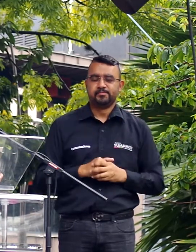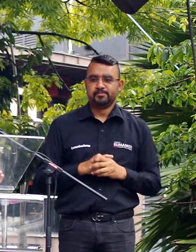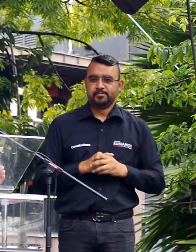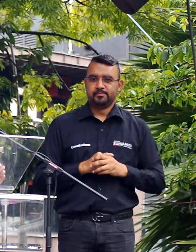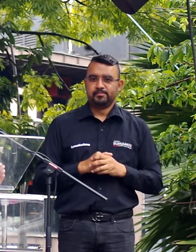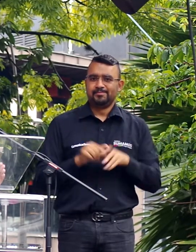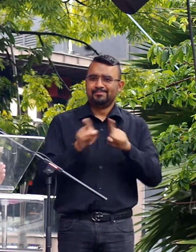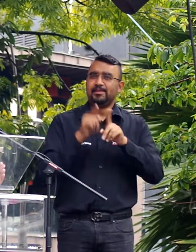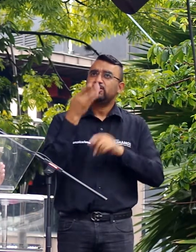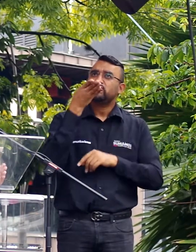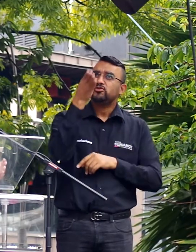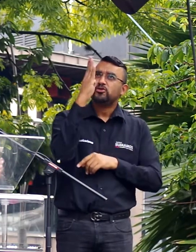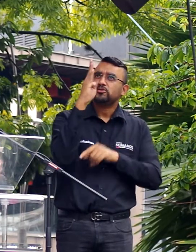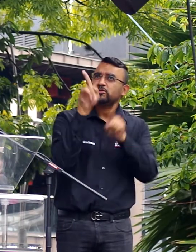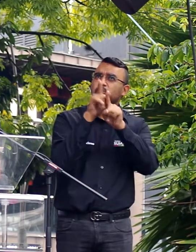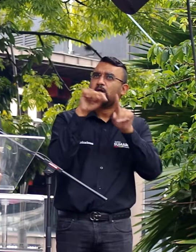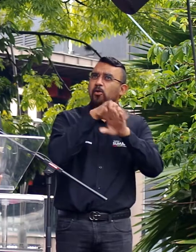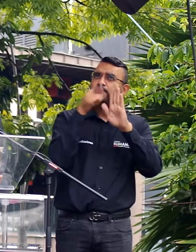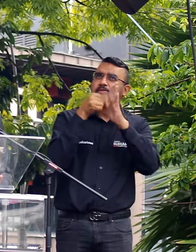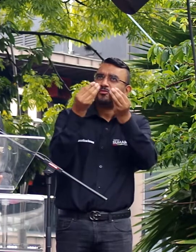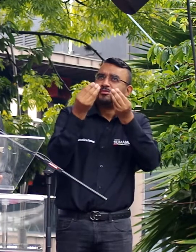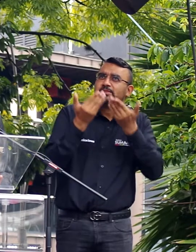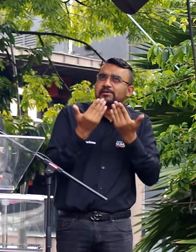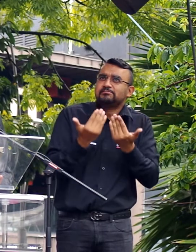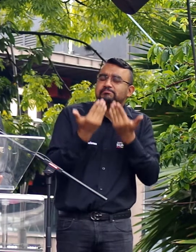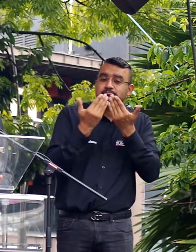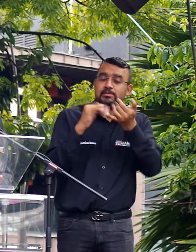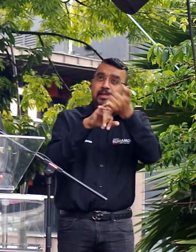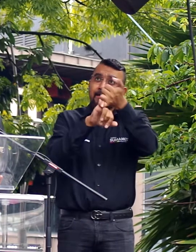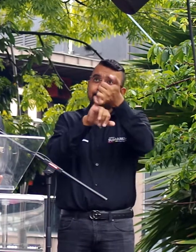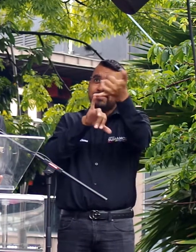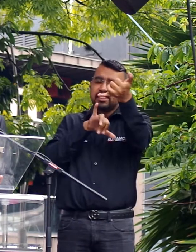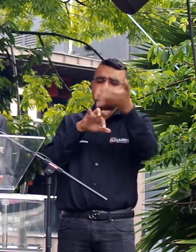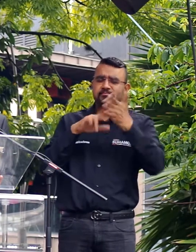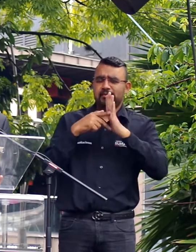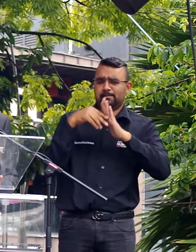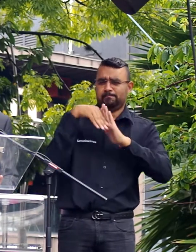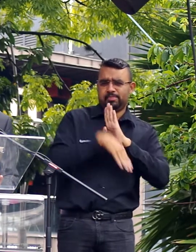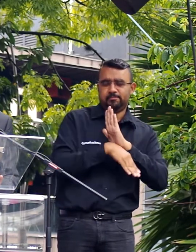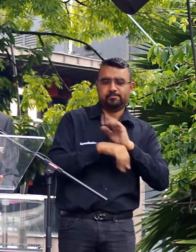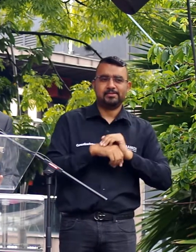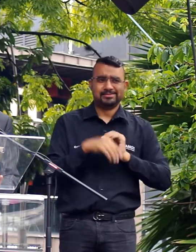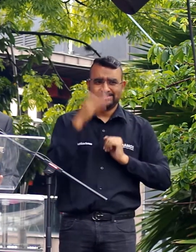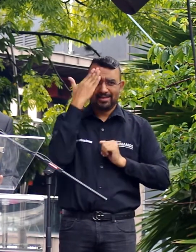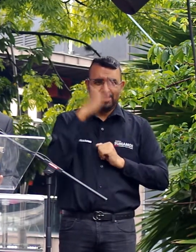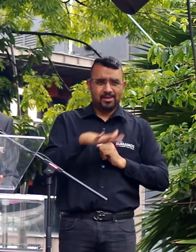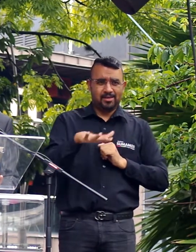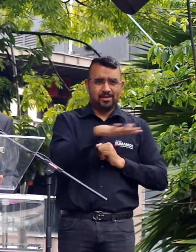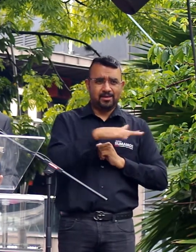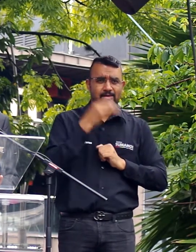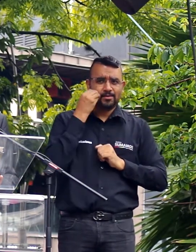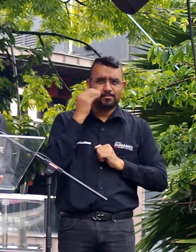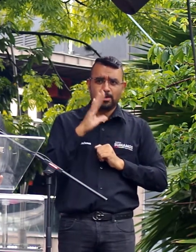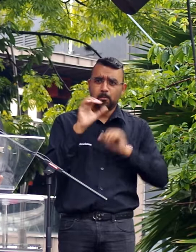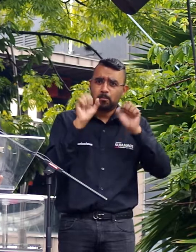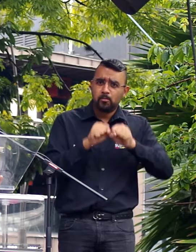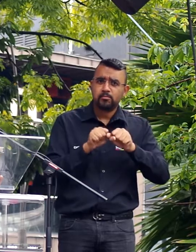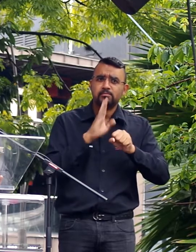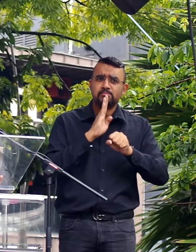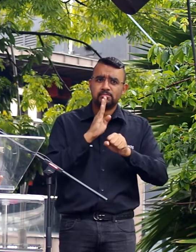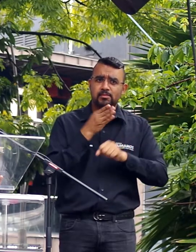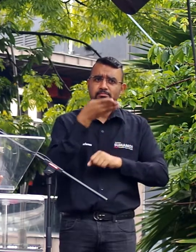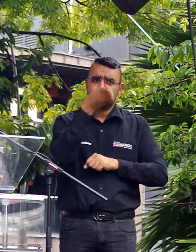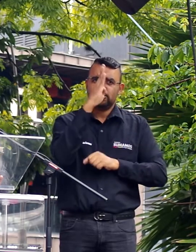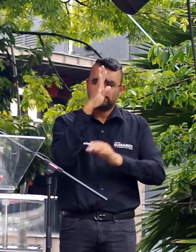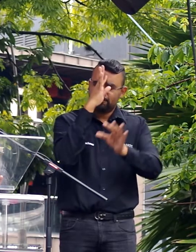Él todo y sin Él nada. Esta ciudad es bendecida, es una ciudad creyente, una ciudad con